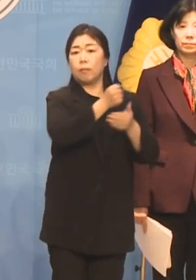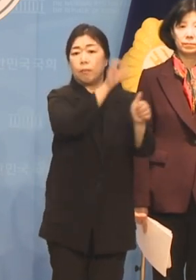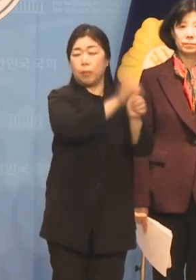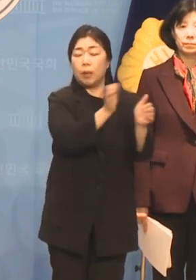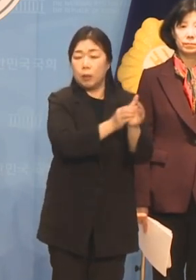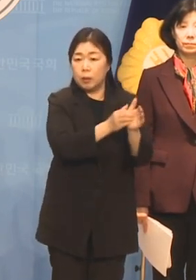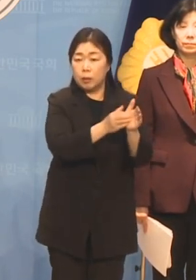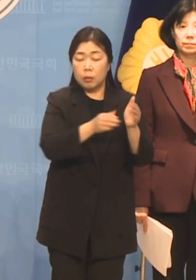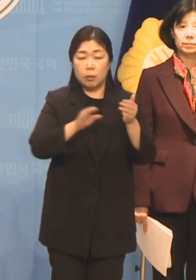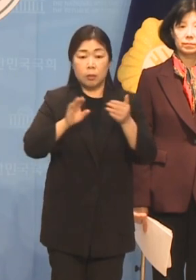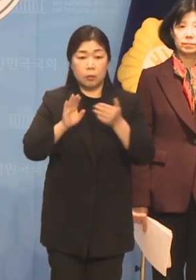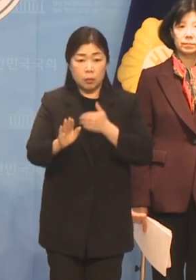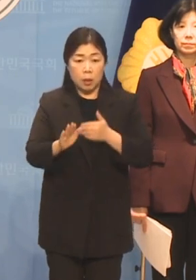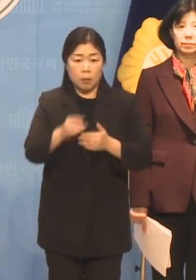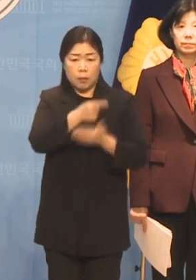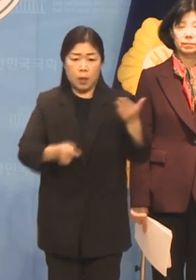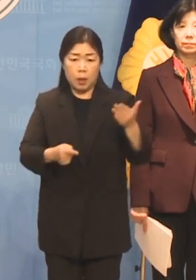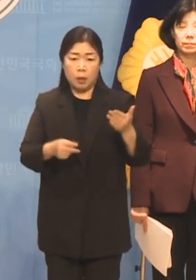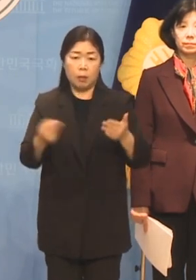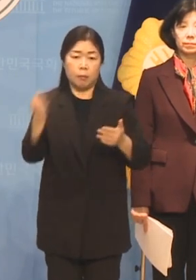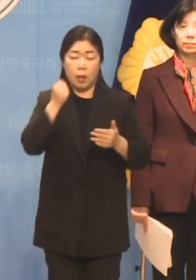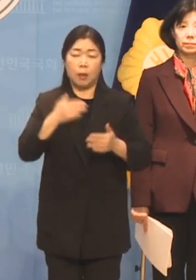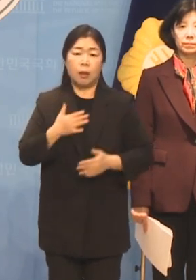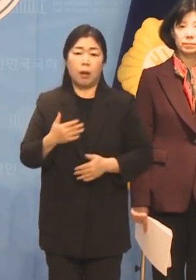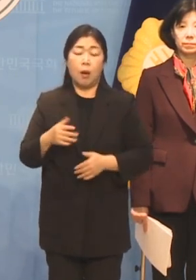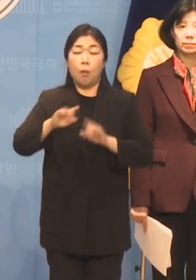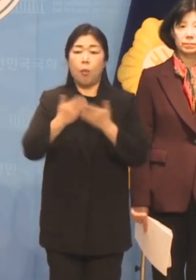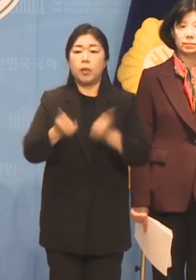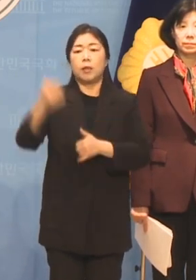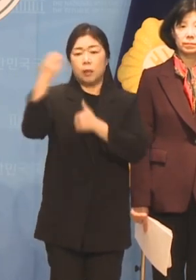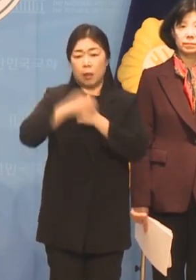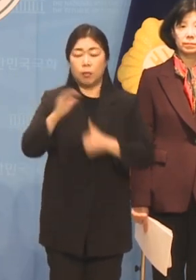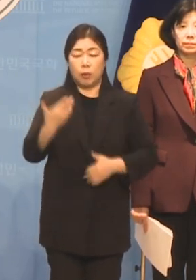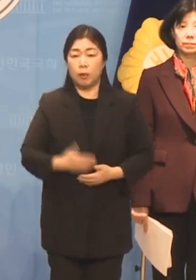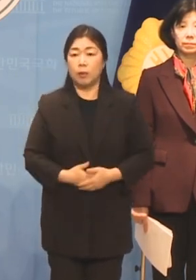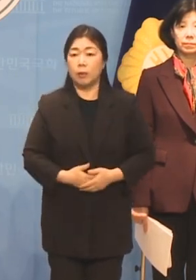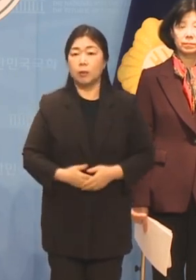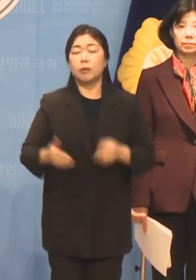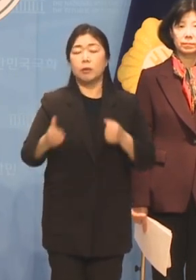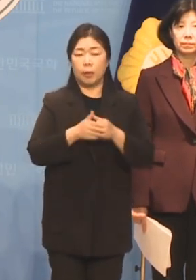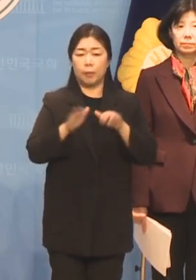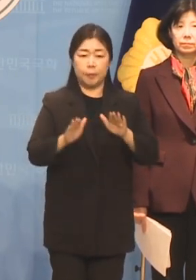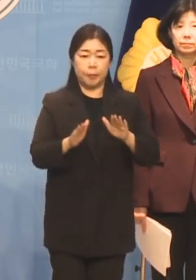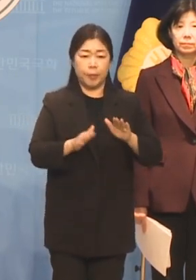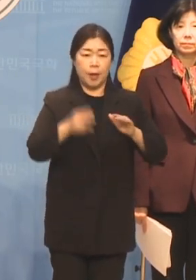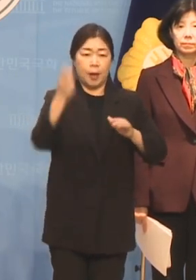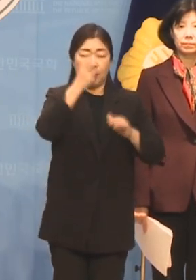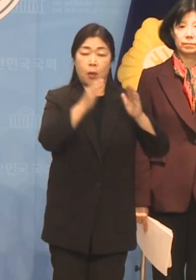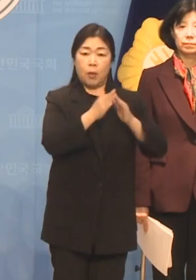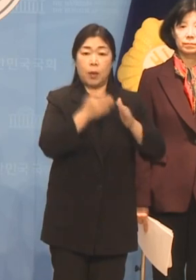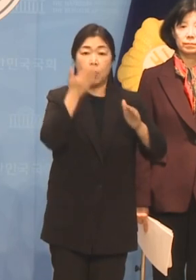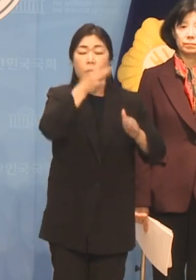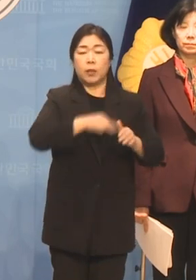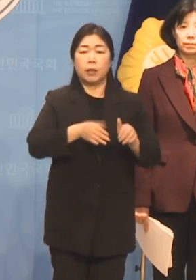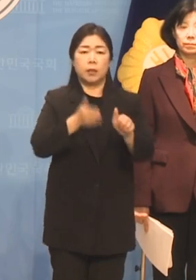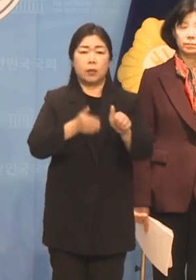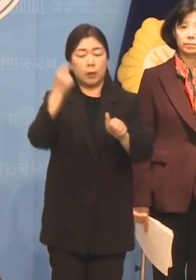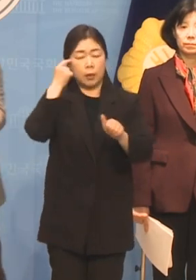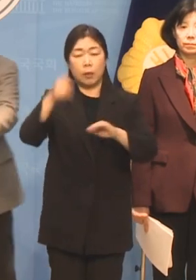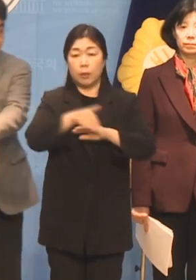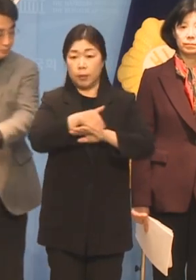참여연대, 금융정의연대는 조만간 감사원에 공익감사 청구를 할 예정입니다. 이상입니다.